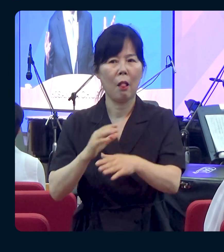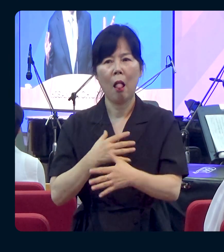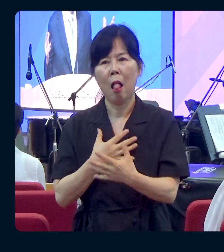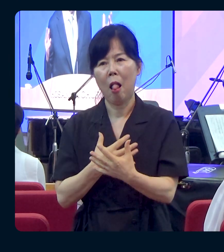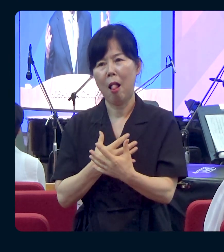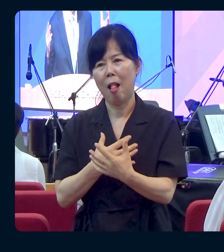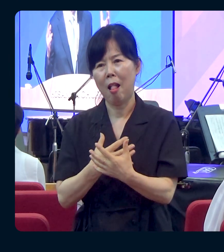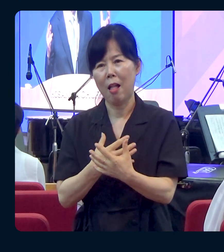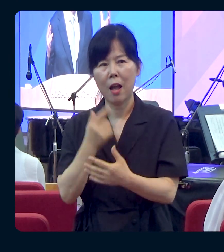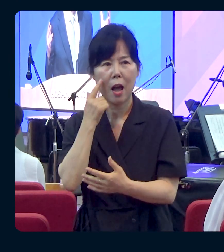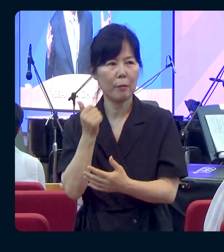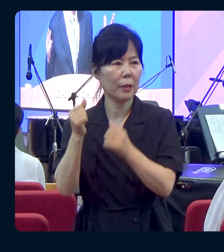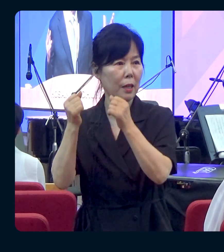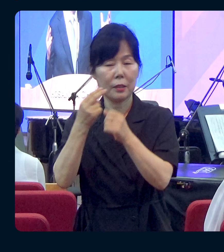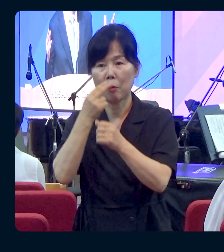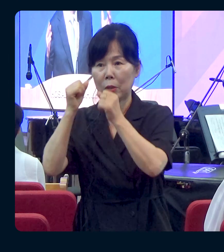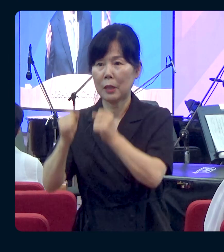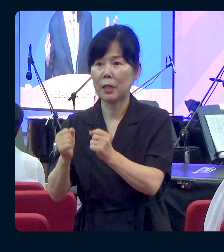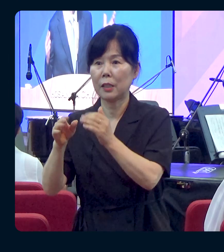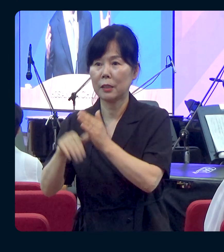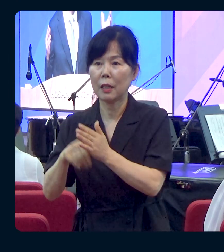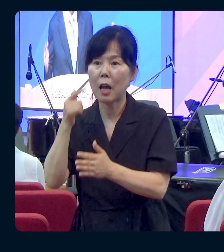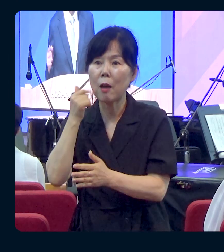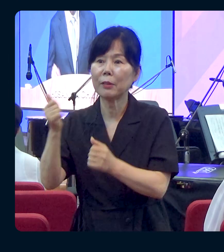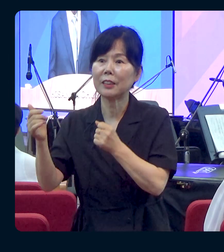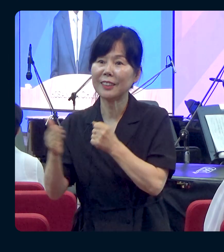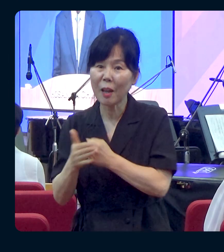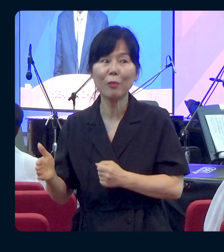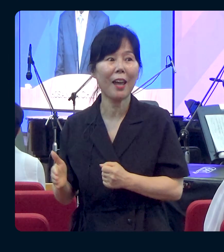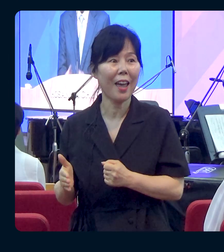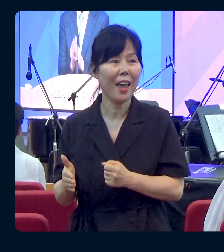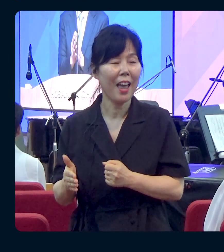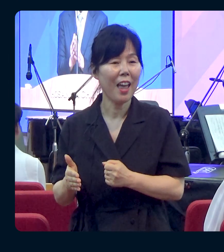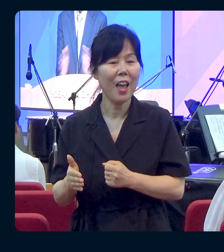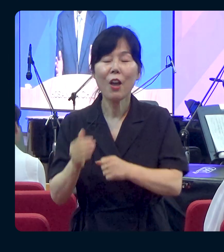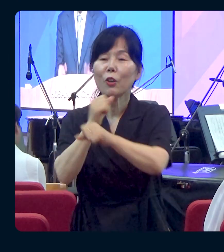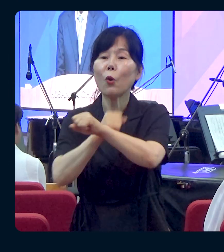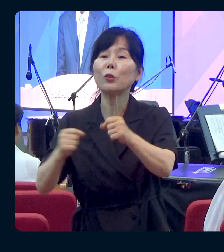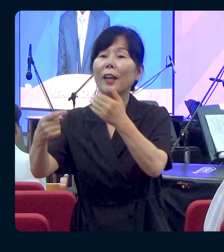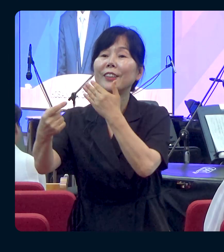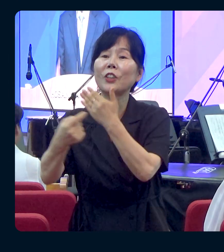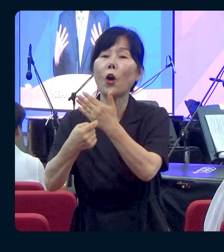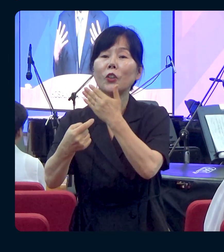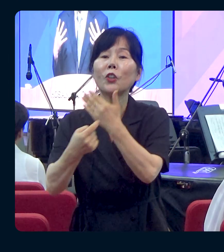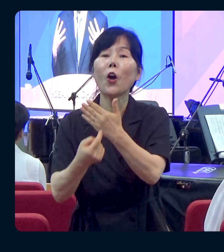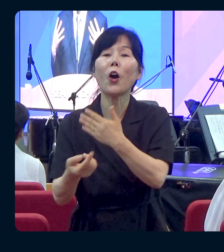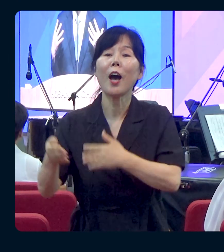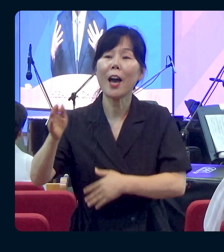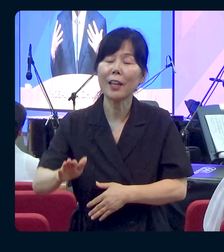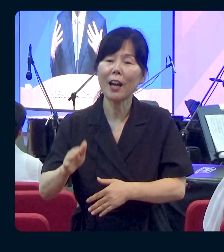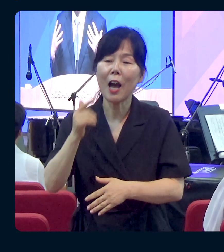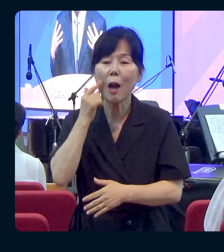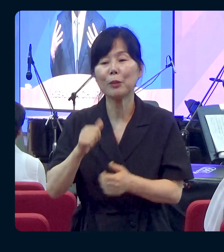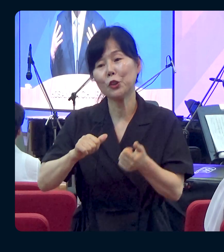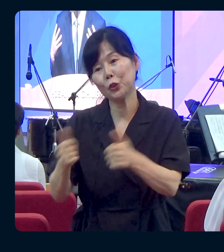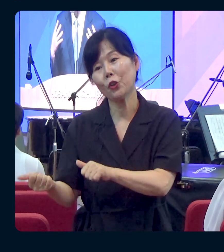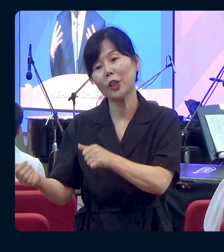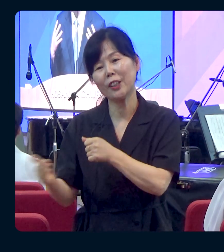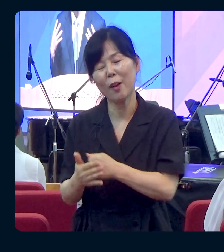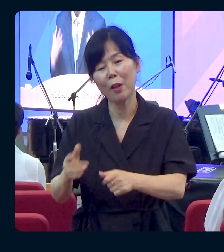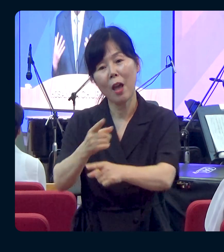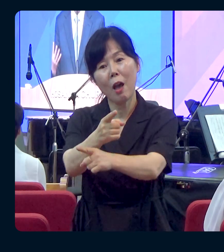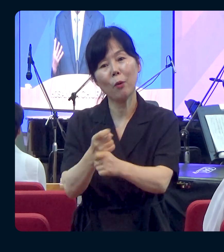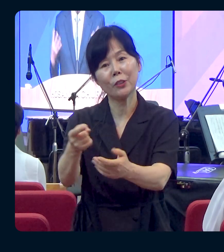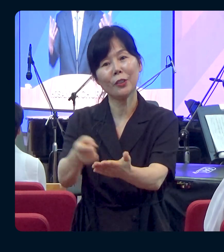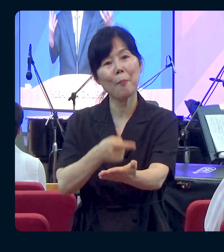시작했습니다. 요셉이 아버지가 살았을 때는 아버지를 때문에 우리를 용서하는 척 했다가 이제 아버지가